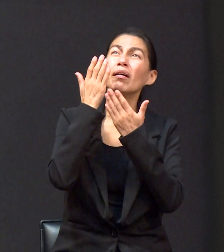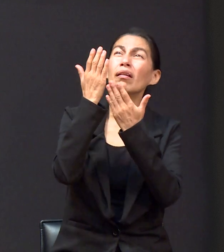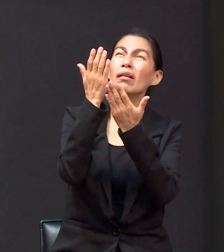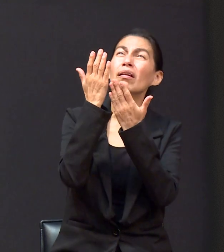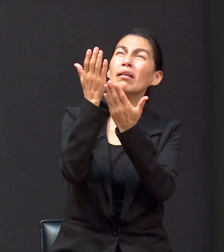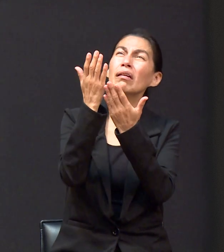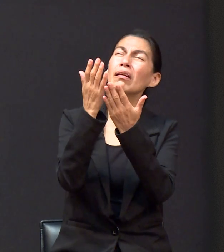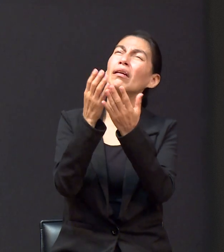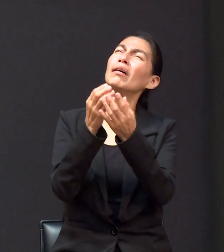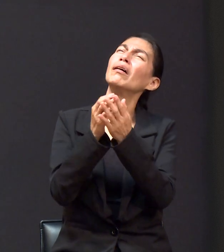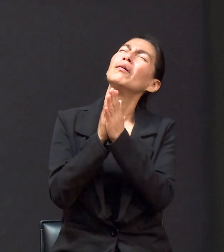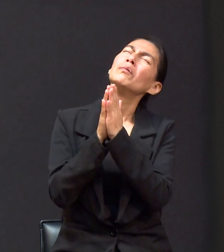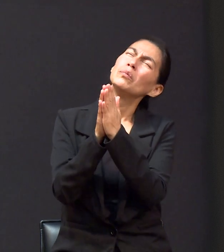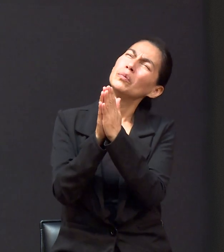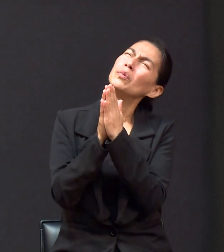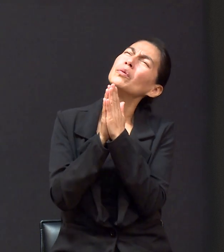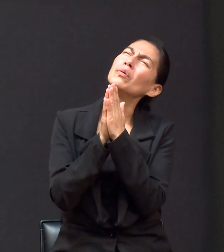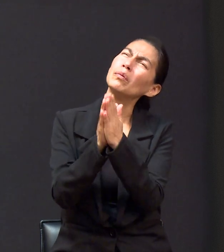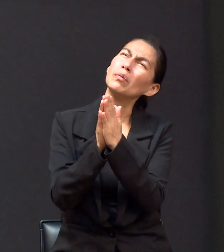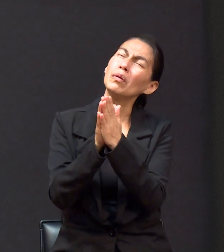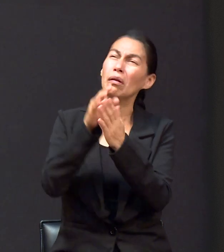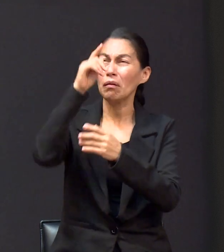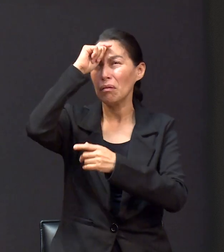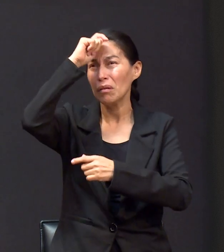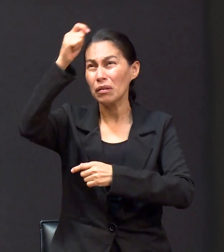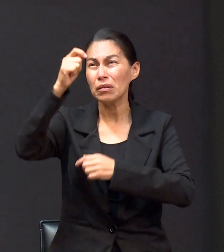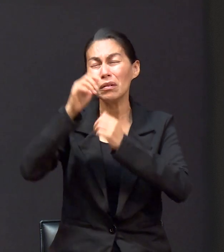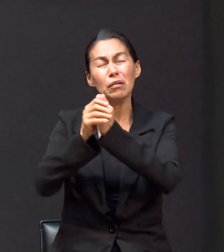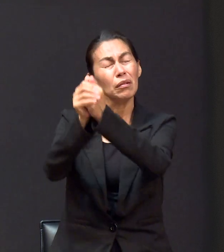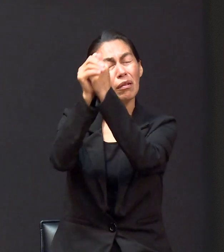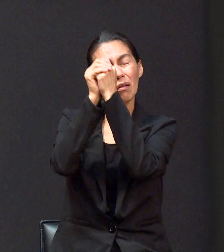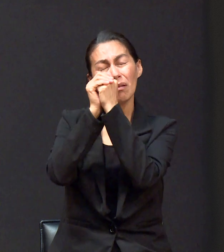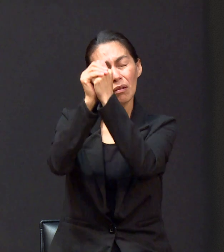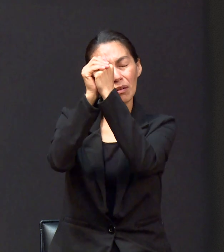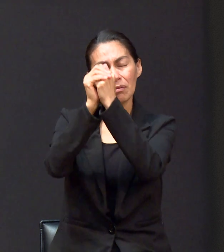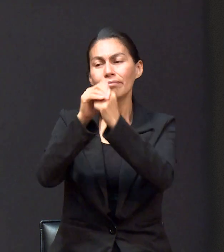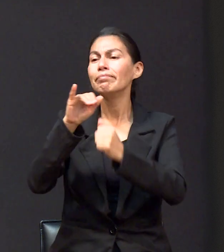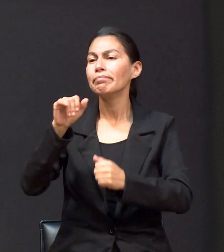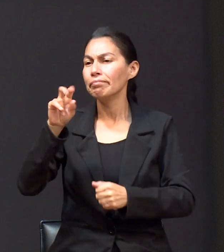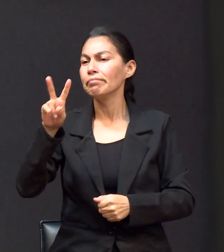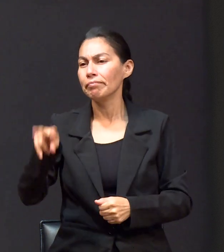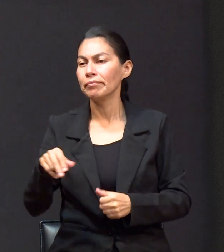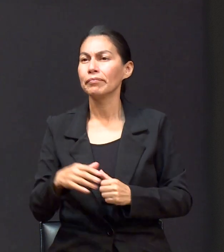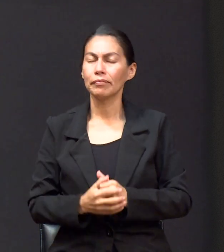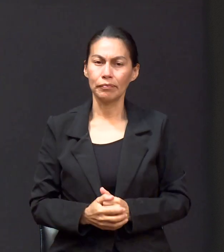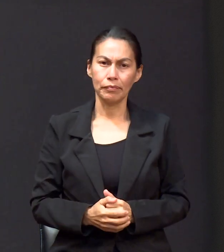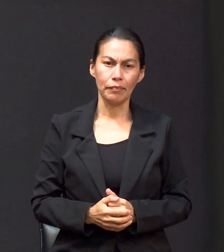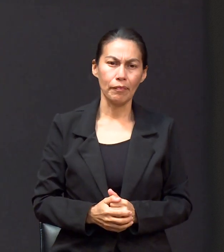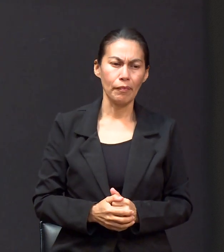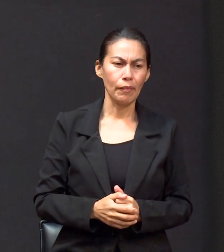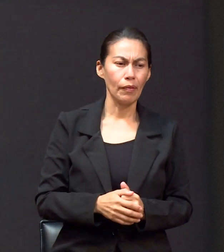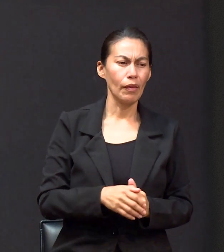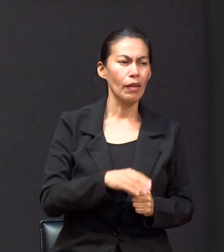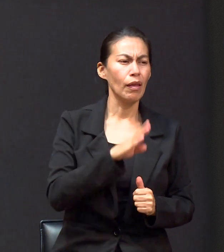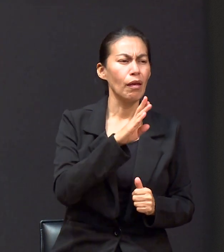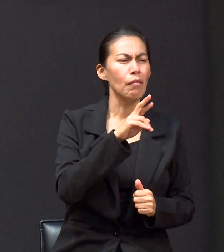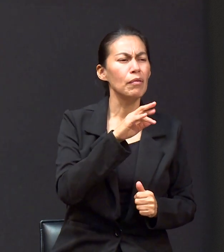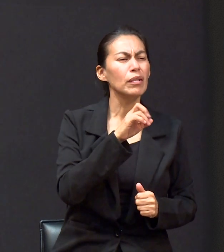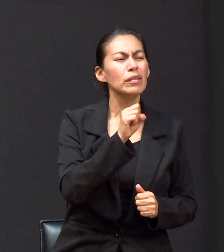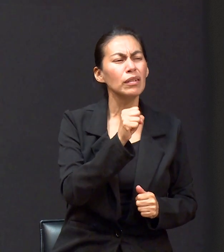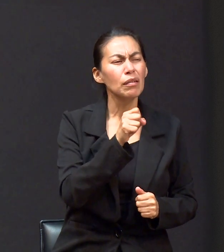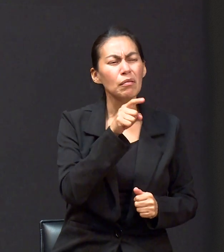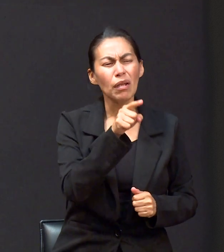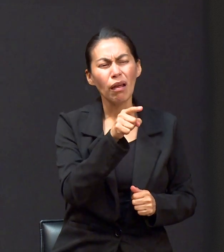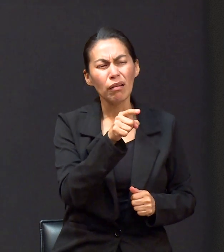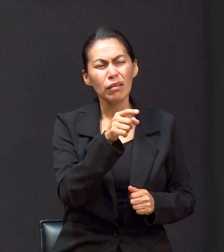a pedirle y a rogarle y a amarle y a bendecirlo y a adorarlo. Así es. Brisa, ¿qué ha